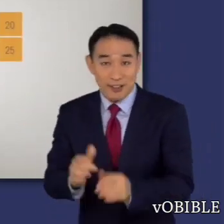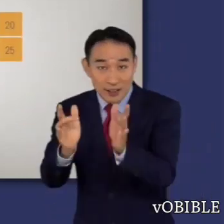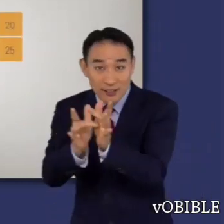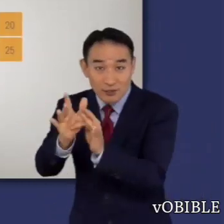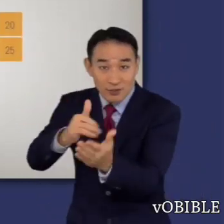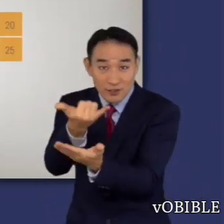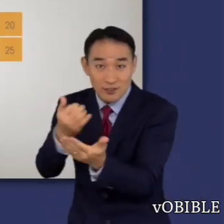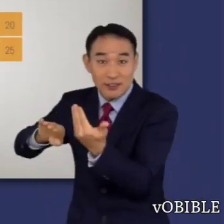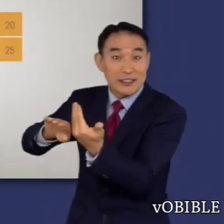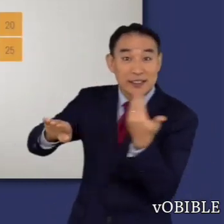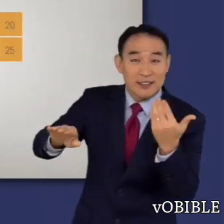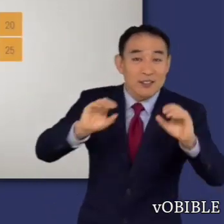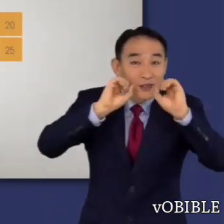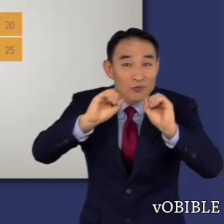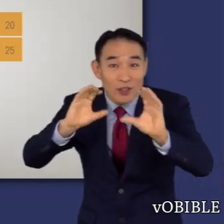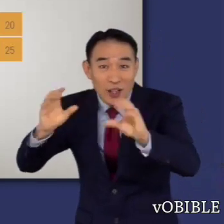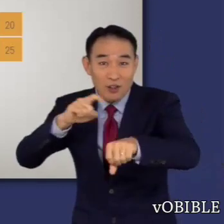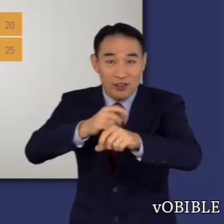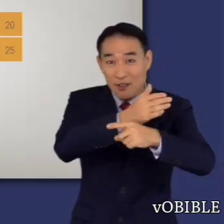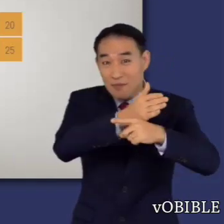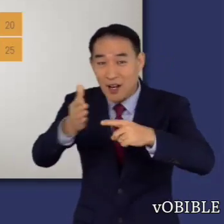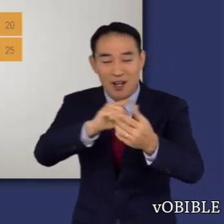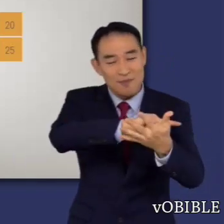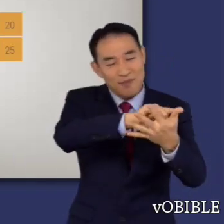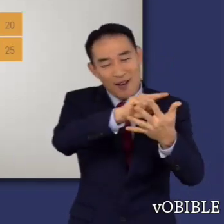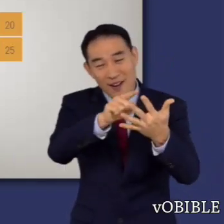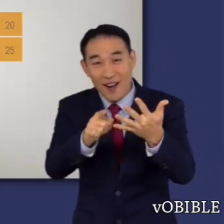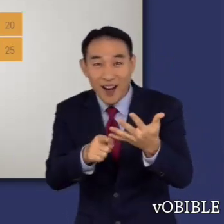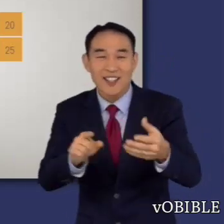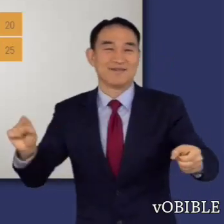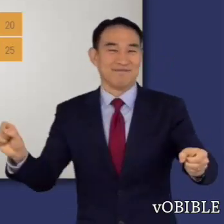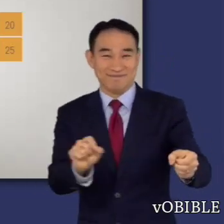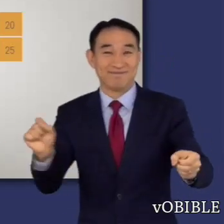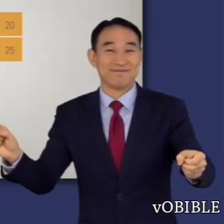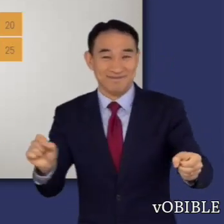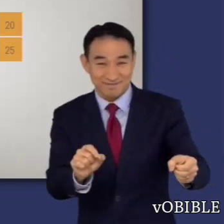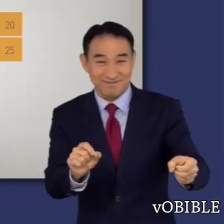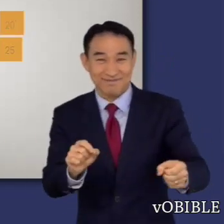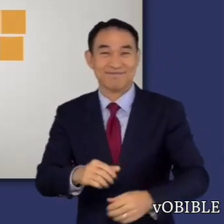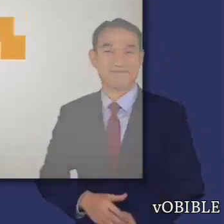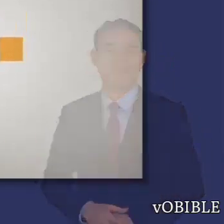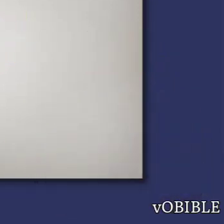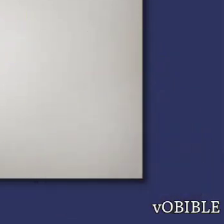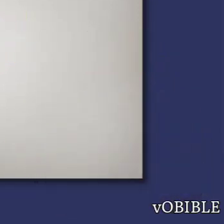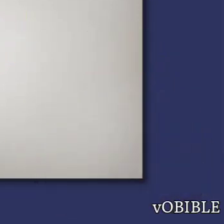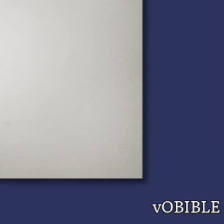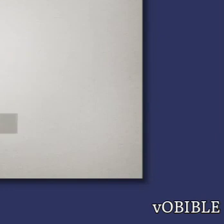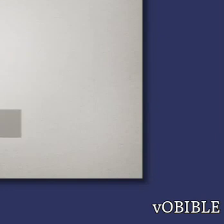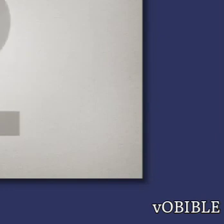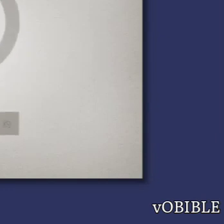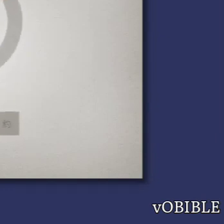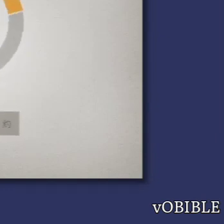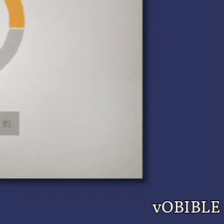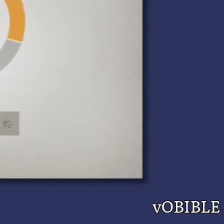转而记录耶稣在地上最后的传道工作，他大致上按照时间顺序记下当时发生的